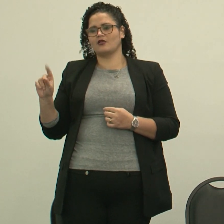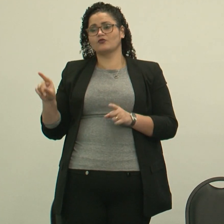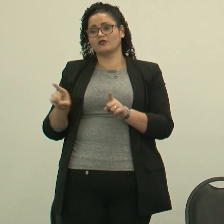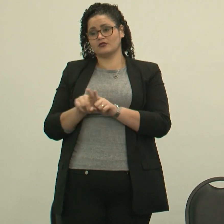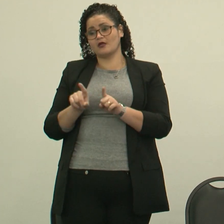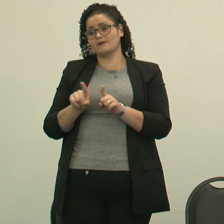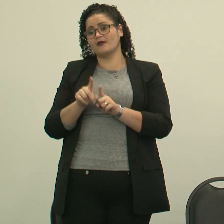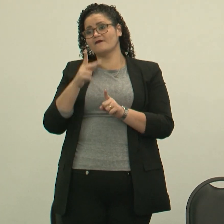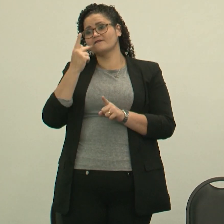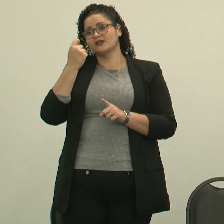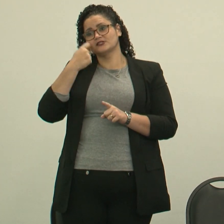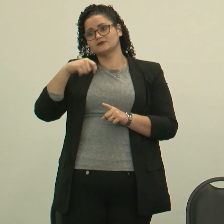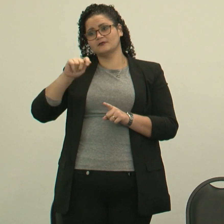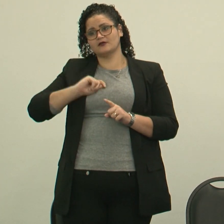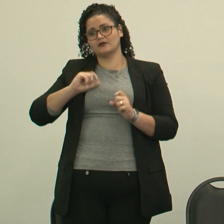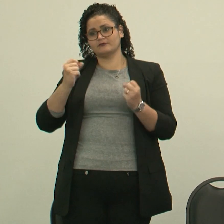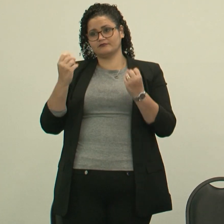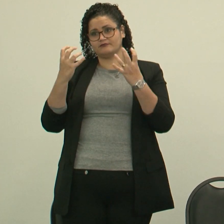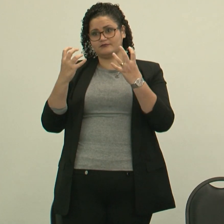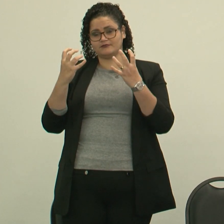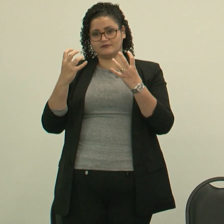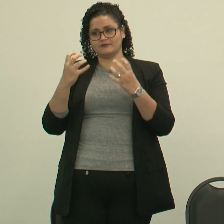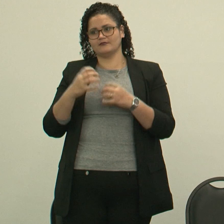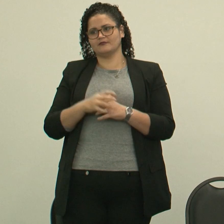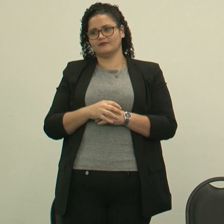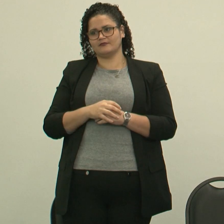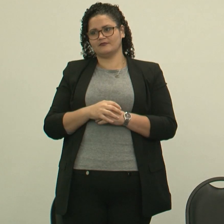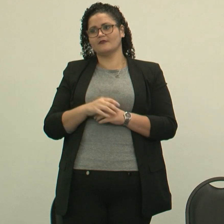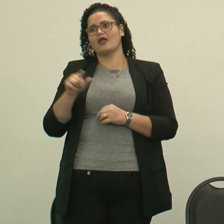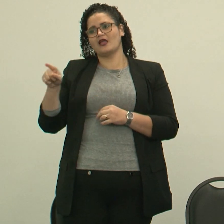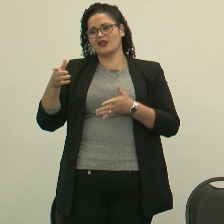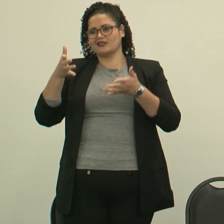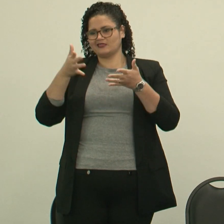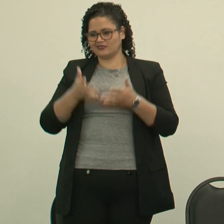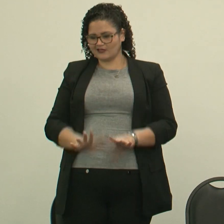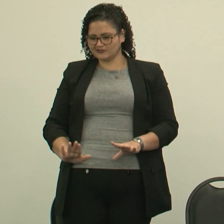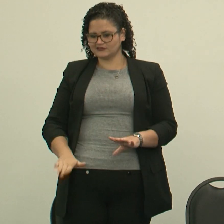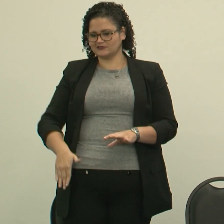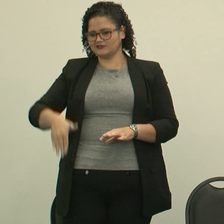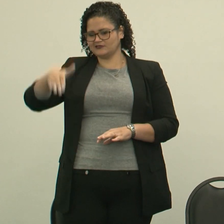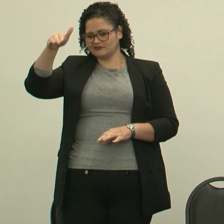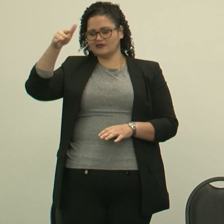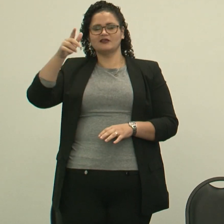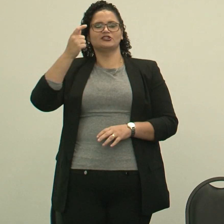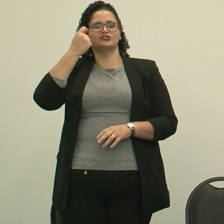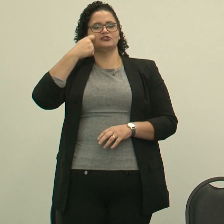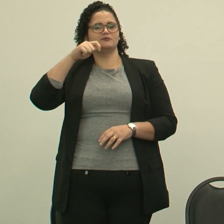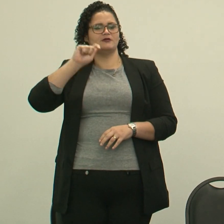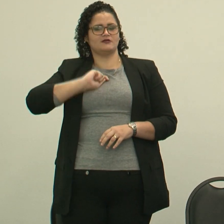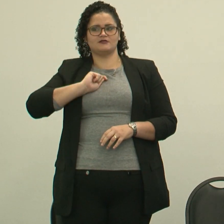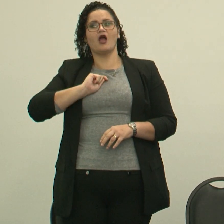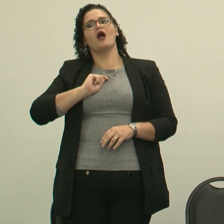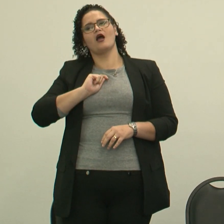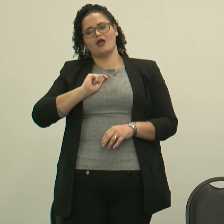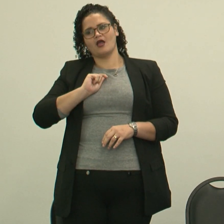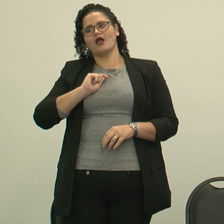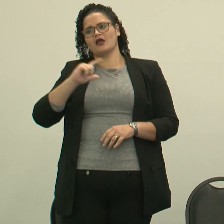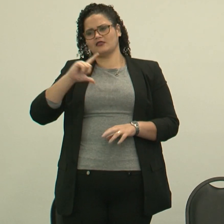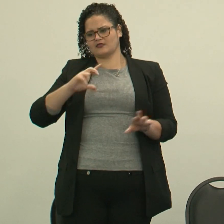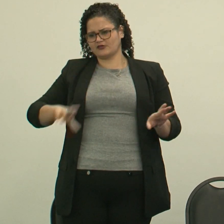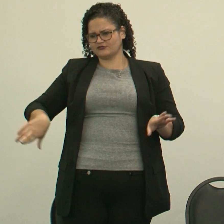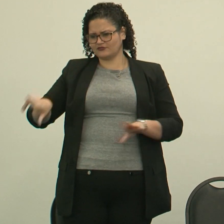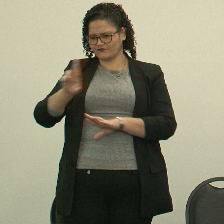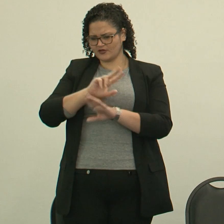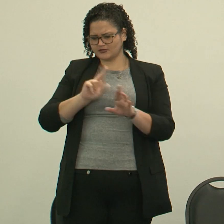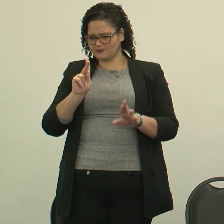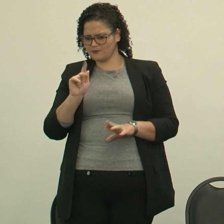fala espanhol só para chamar atenção. Bah, ele nasceu e cresceu falando espanhol. Bem, então tem alguma diferença